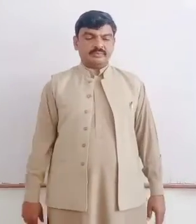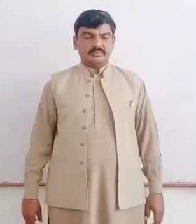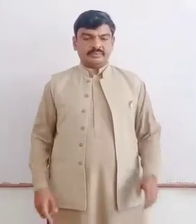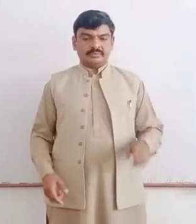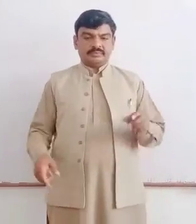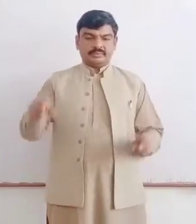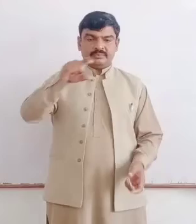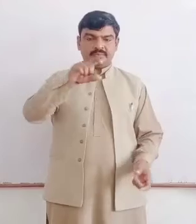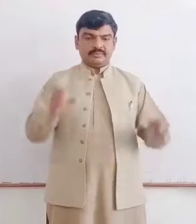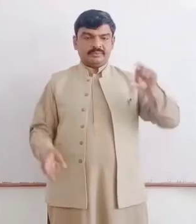साइंसदान,